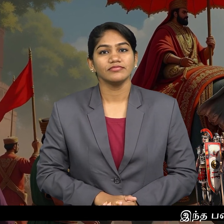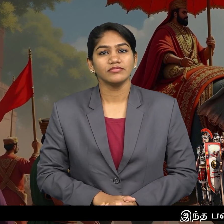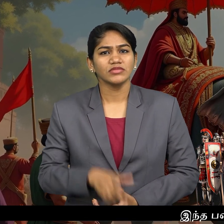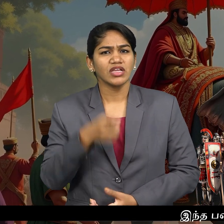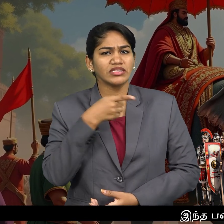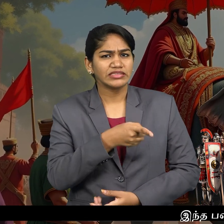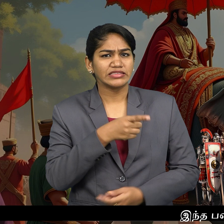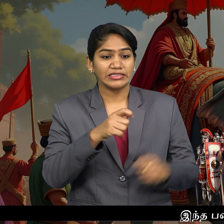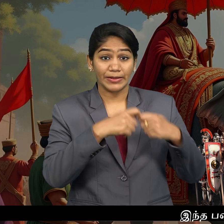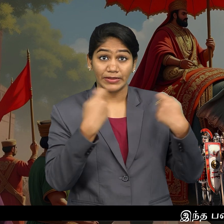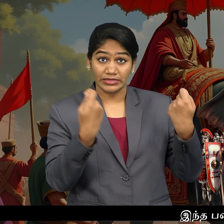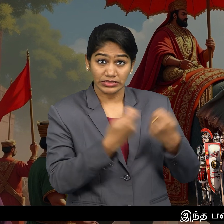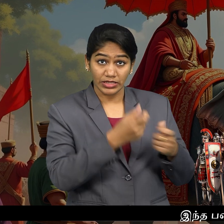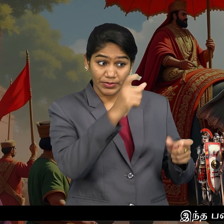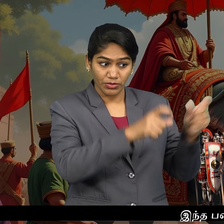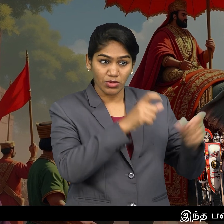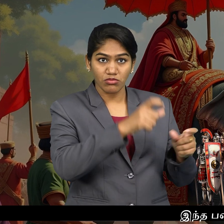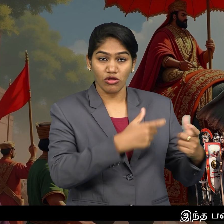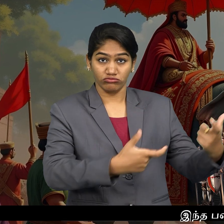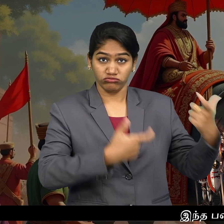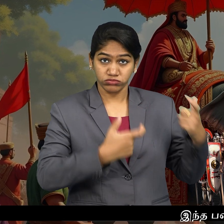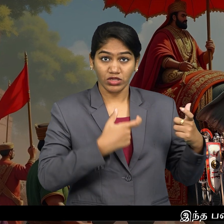இந்த படை வீரர்கள்